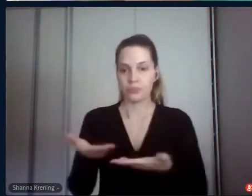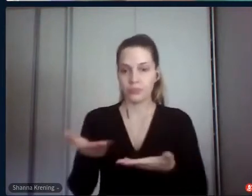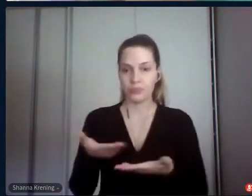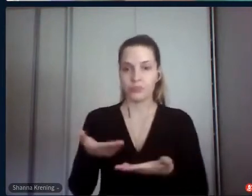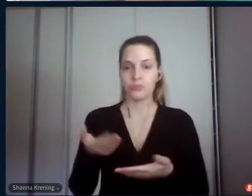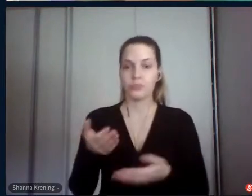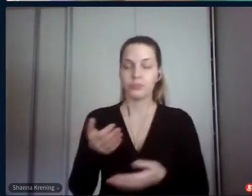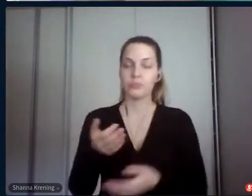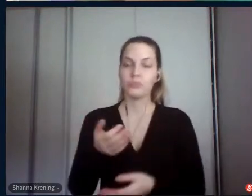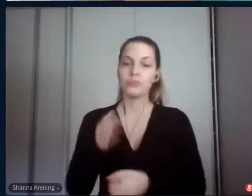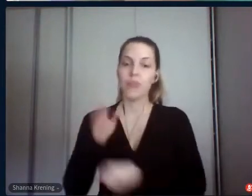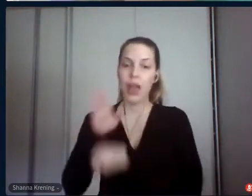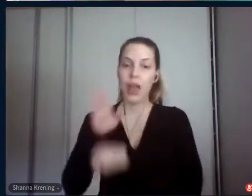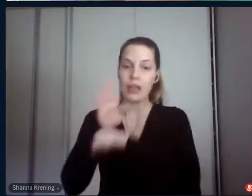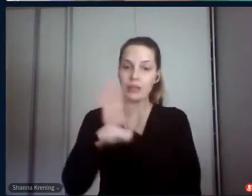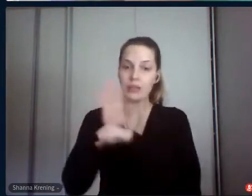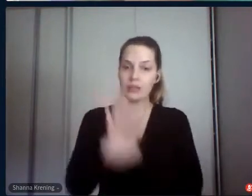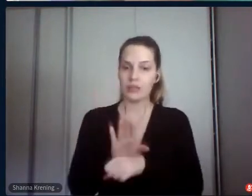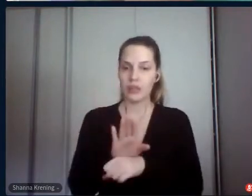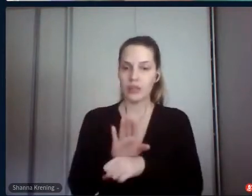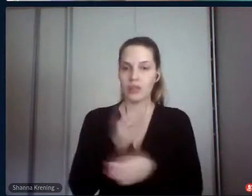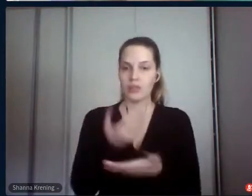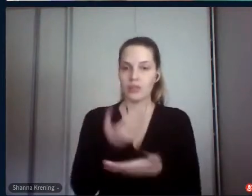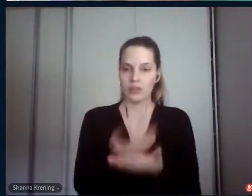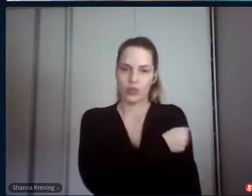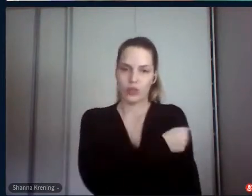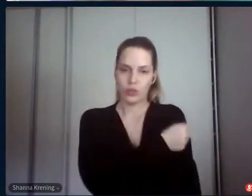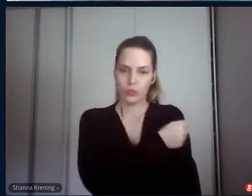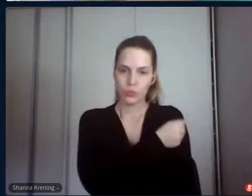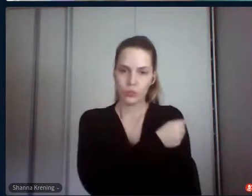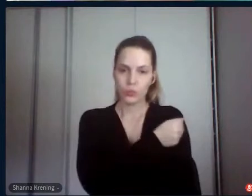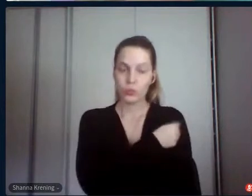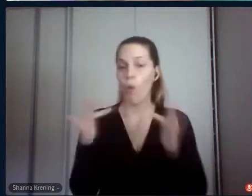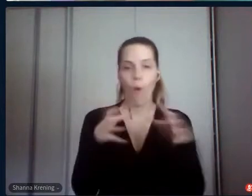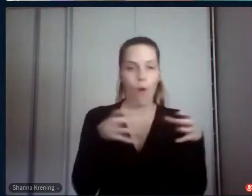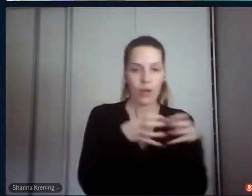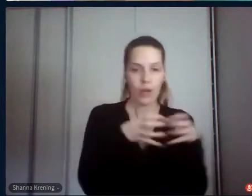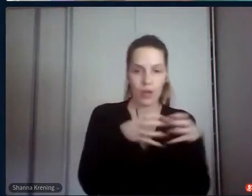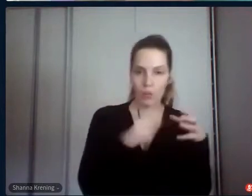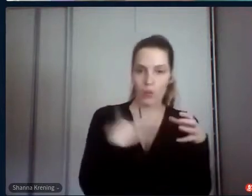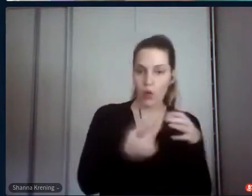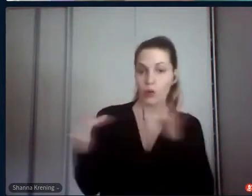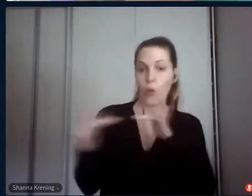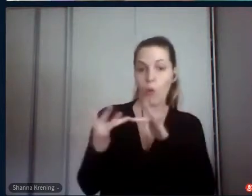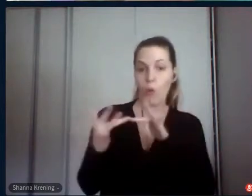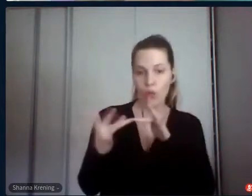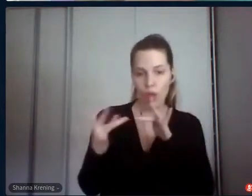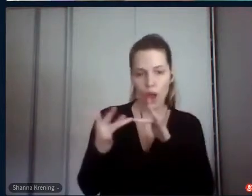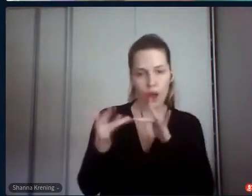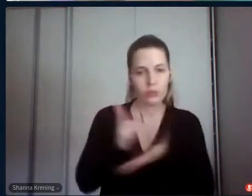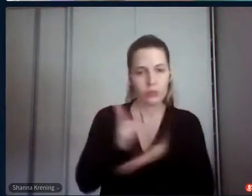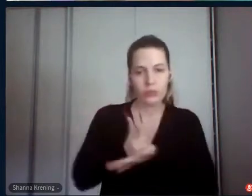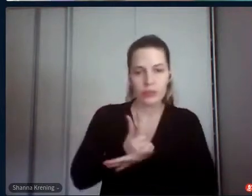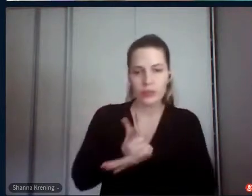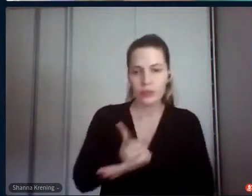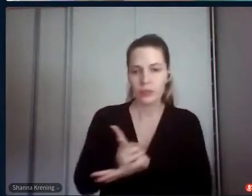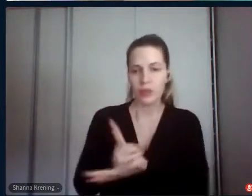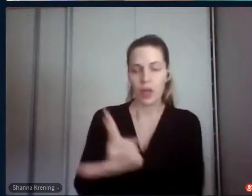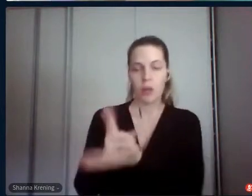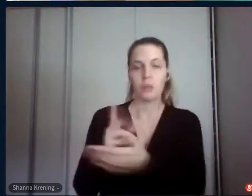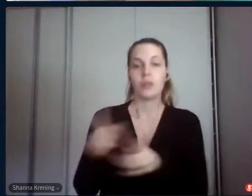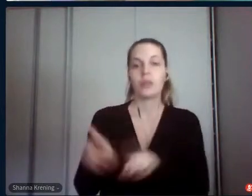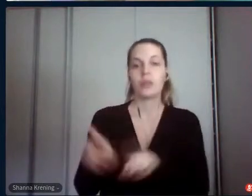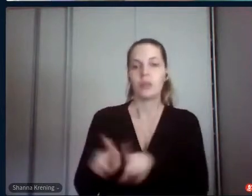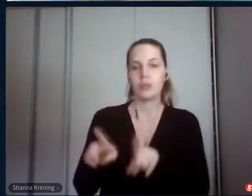estão recebendo contatos da nossa equipe. Também é um alerta, não se assustem quando toca o telefone, é a